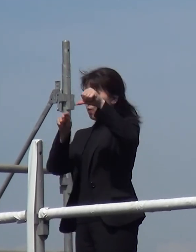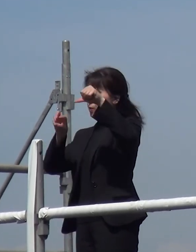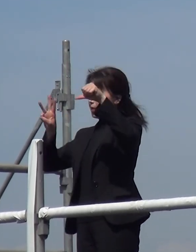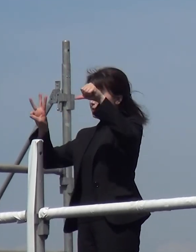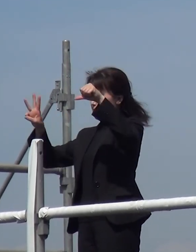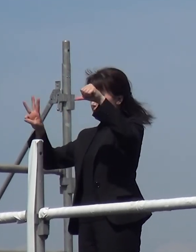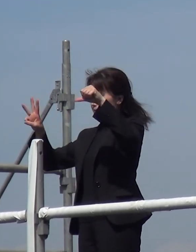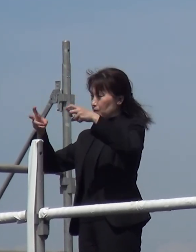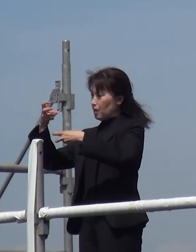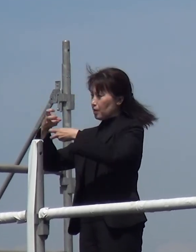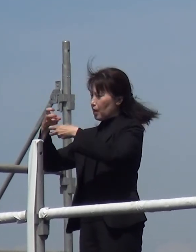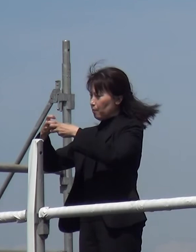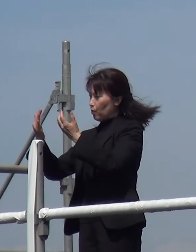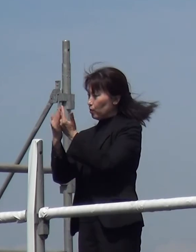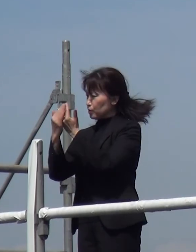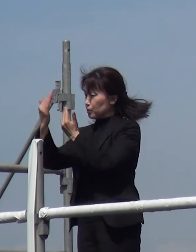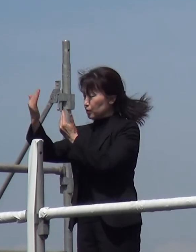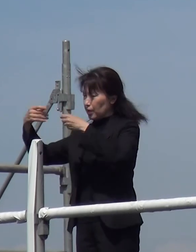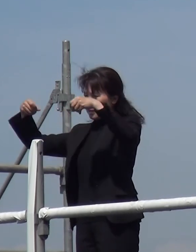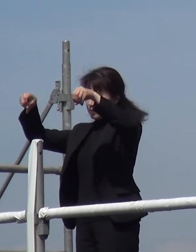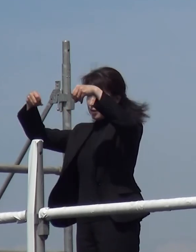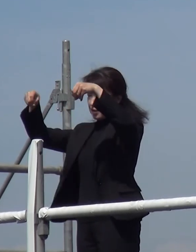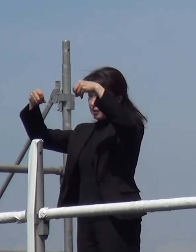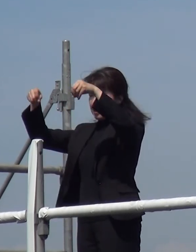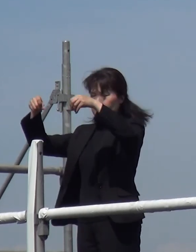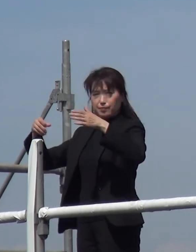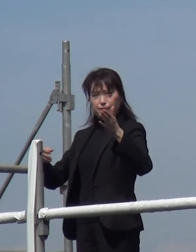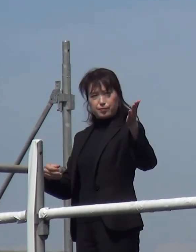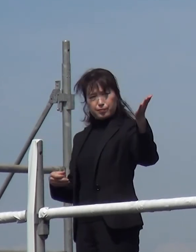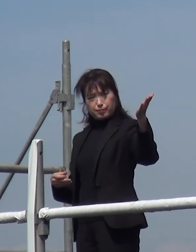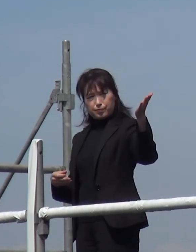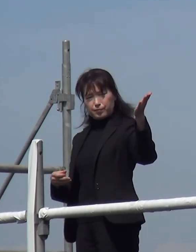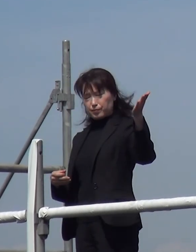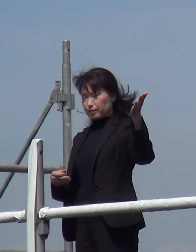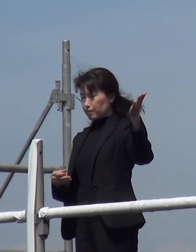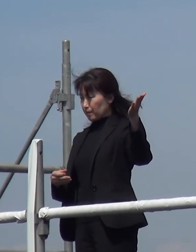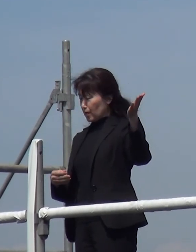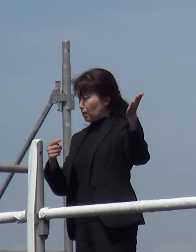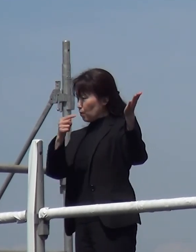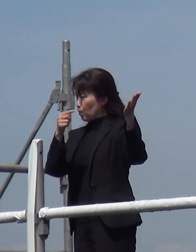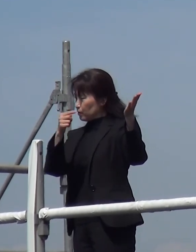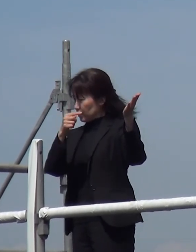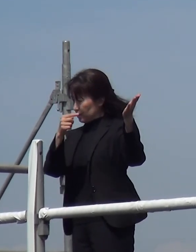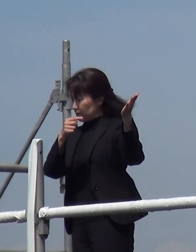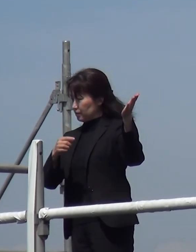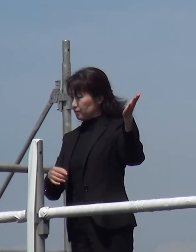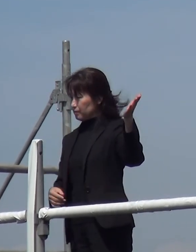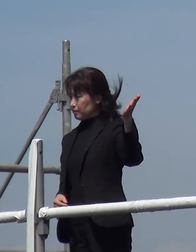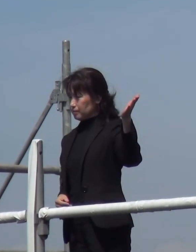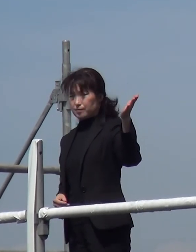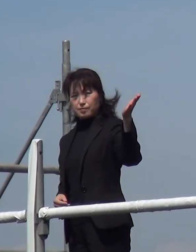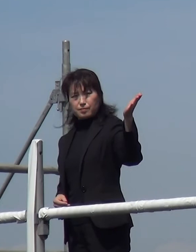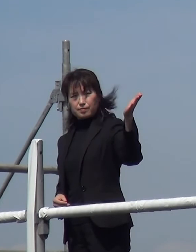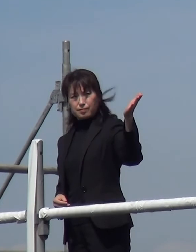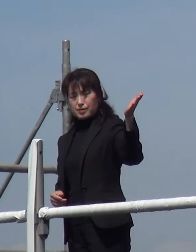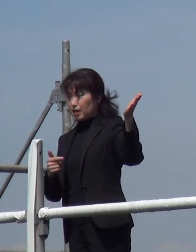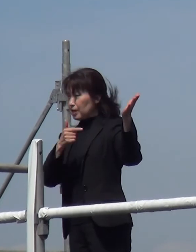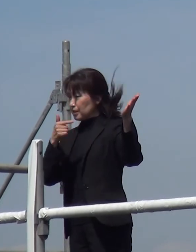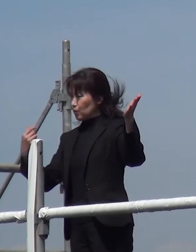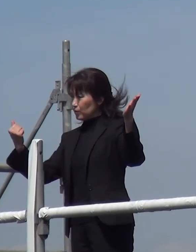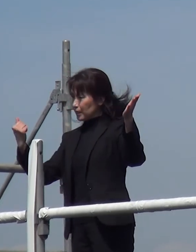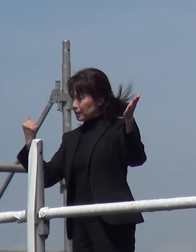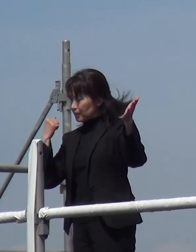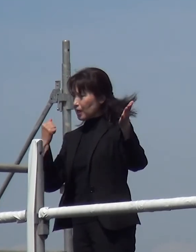5.3 憲法集会というビラであります。そこに非常に力強